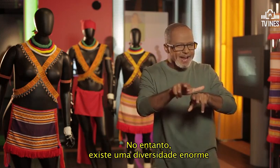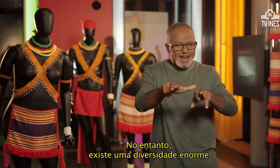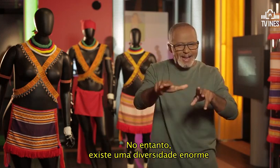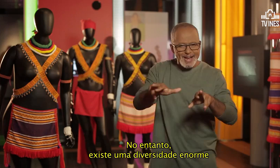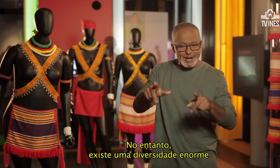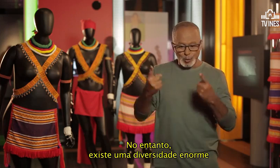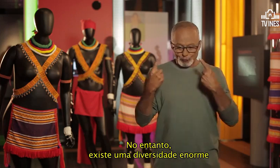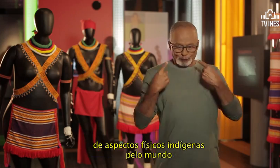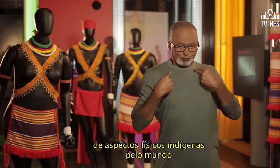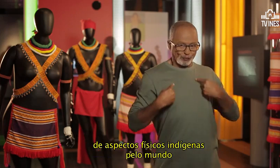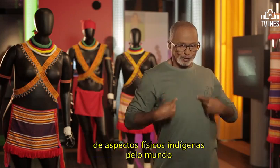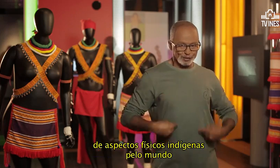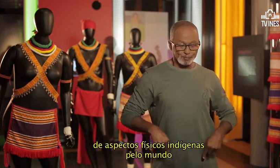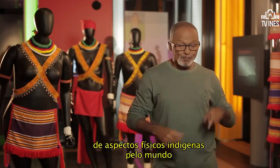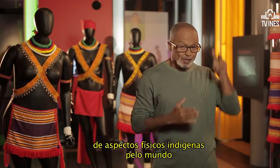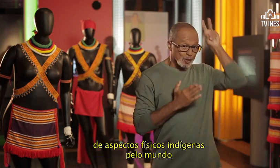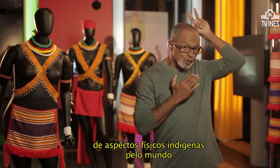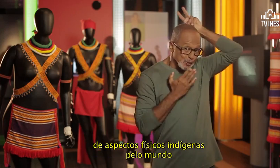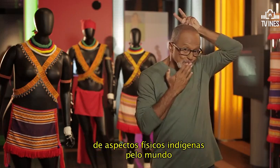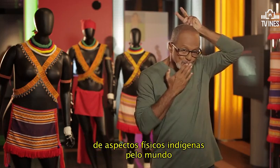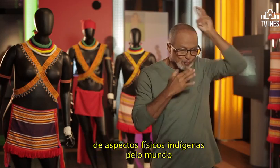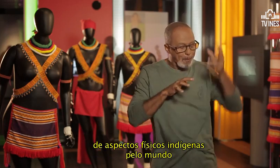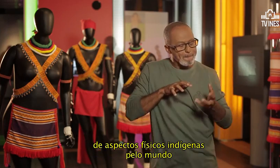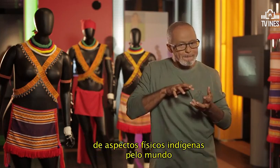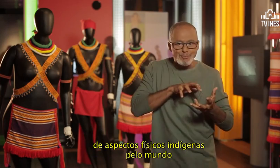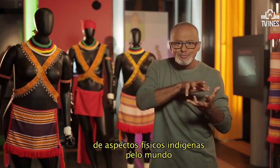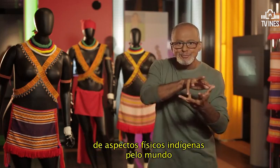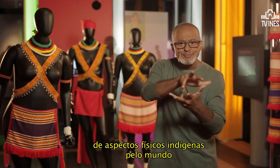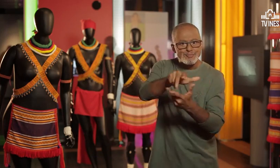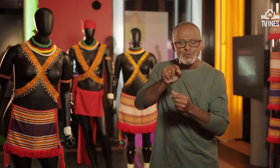diversidade enorme de aspectos físicos indígenas pelo mundo.